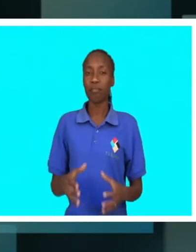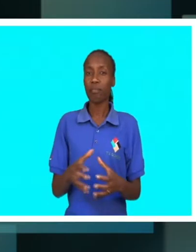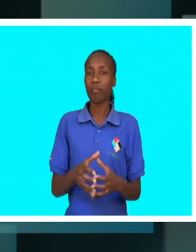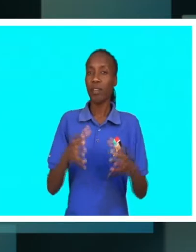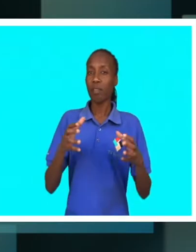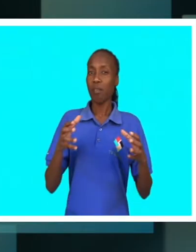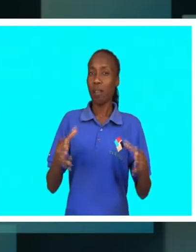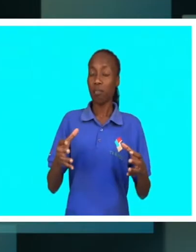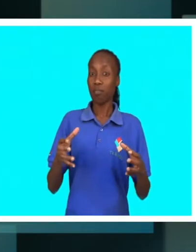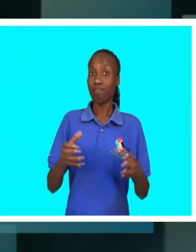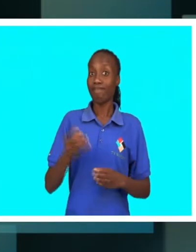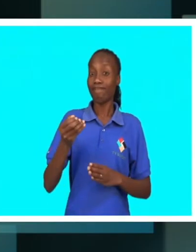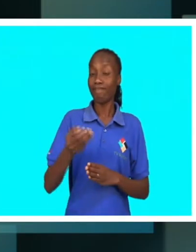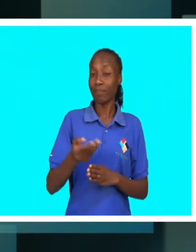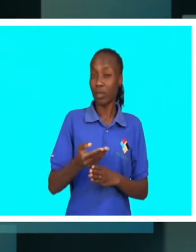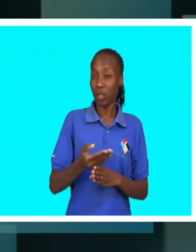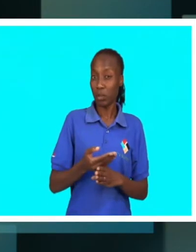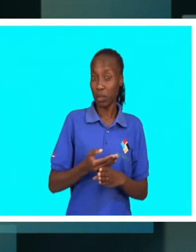Foi uma grande escola.